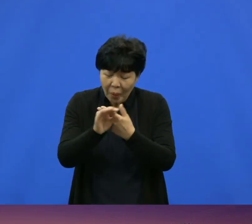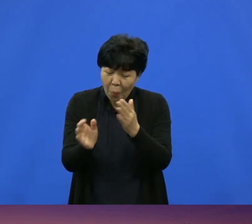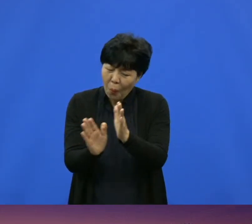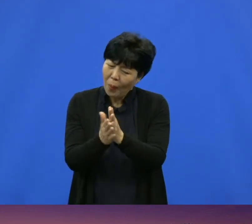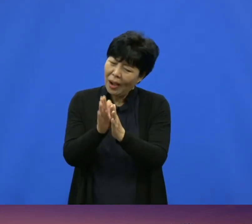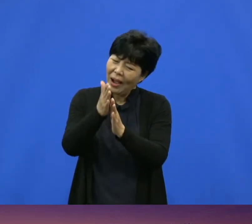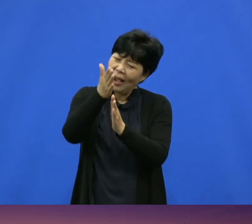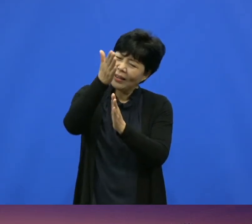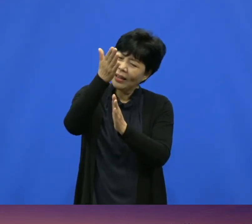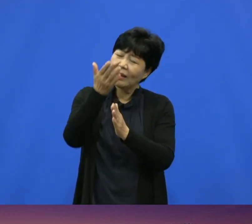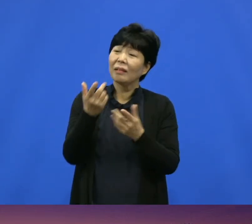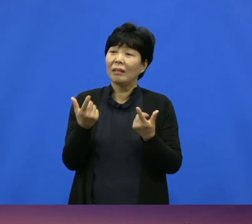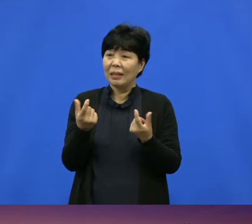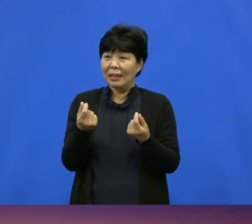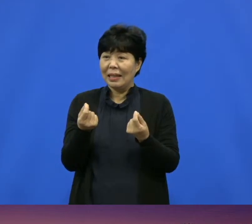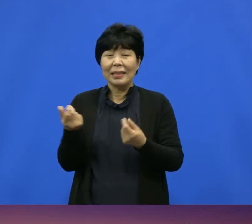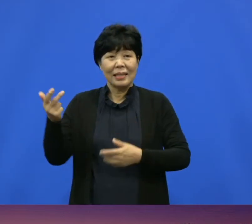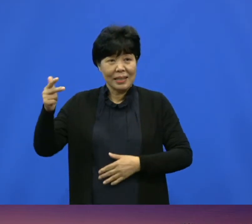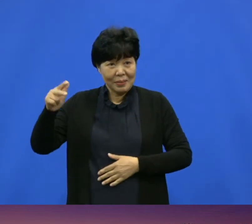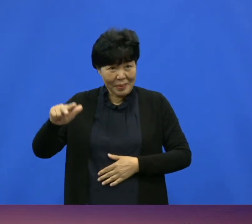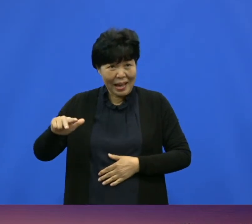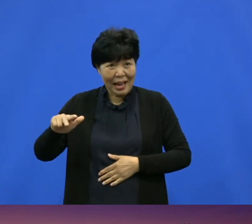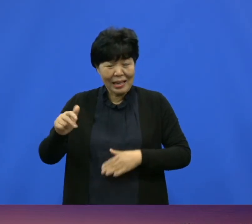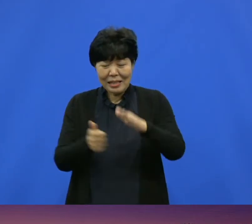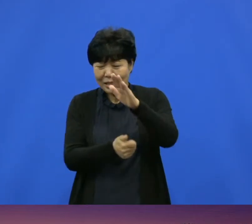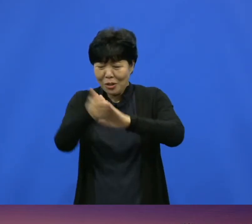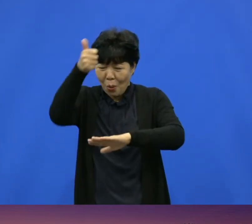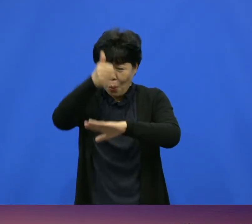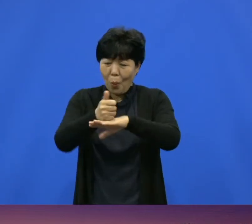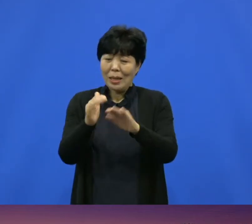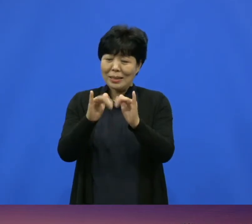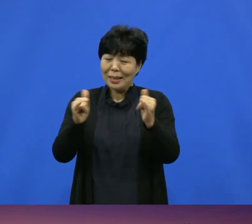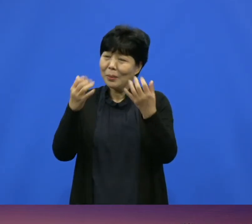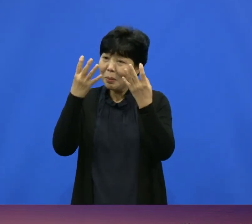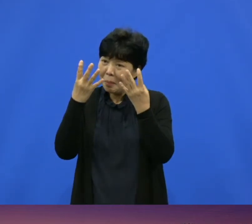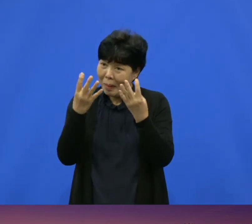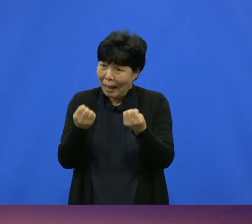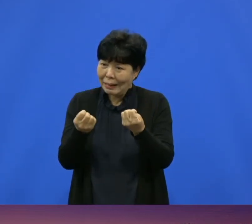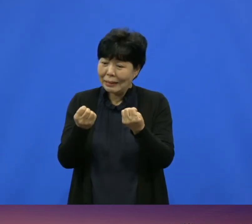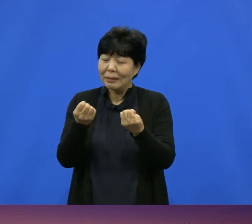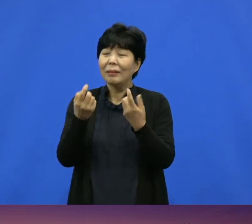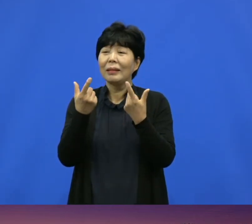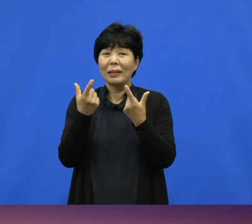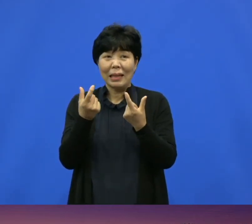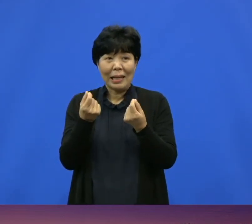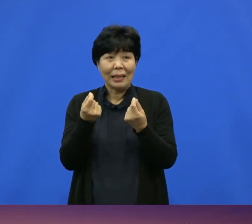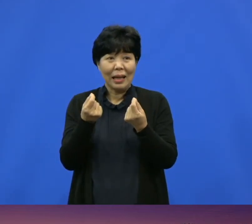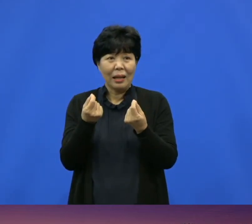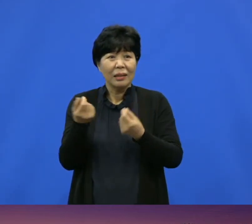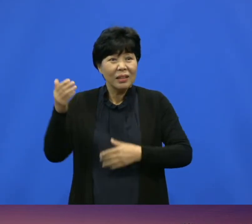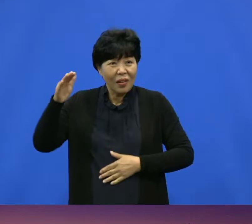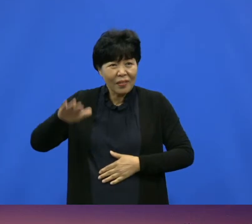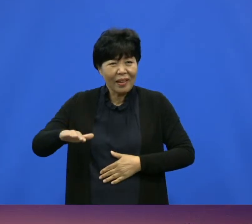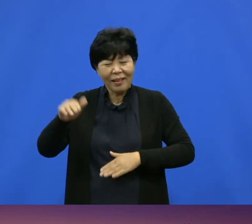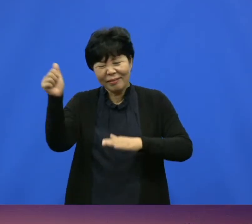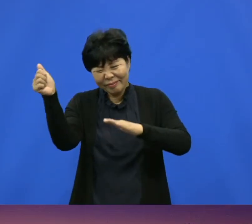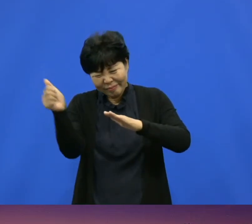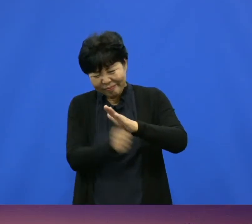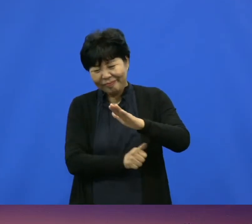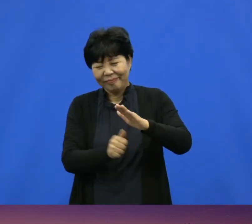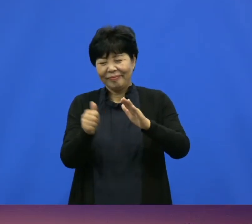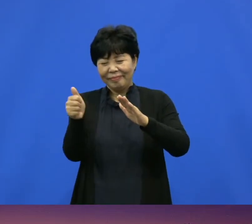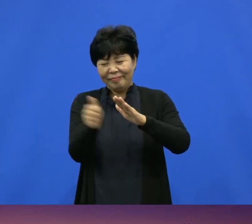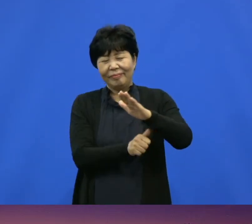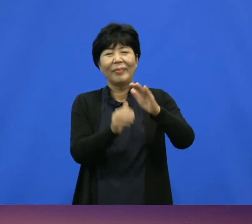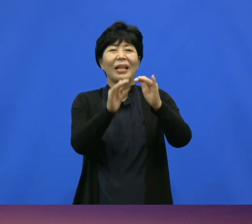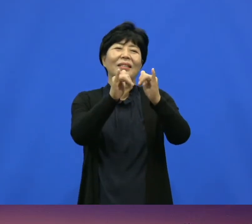모두가 승승장구하는 것 같고 그런 사람이 많아 보이지만 안으로 들어가 보면요, 실패가 훨씬 더 많아요.